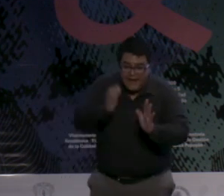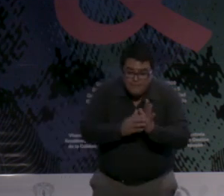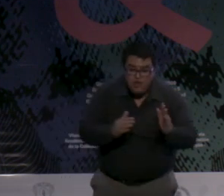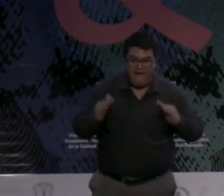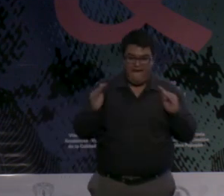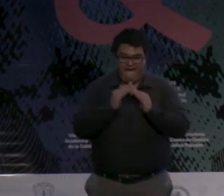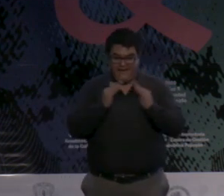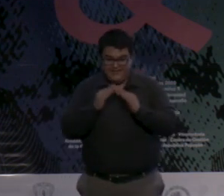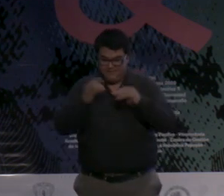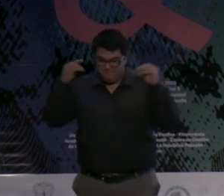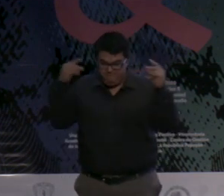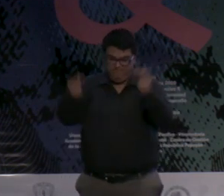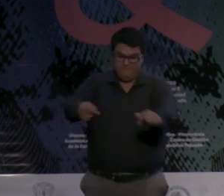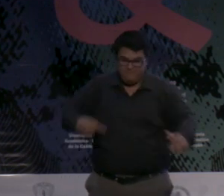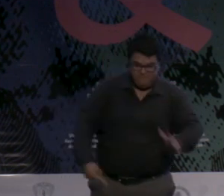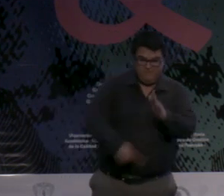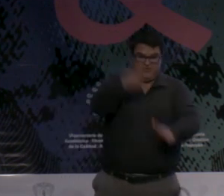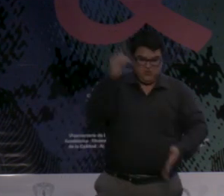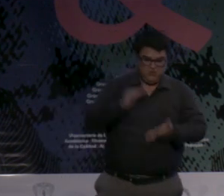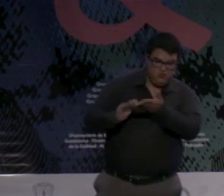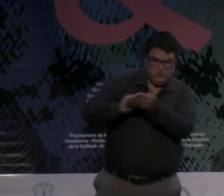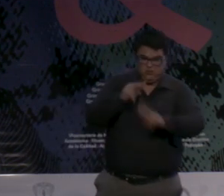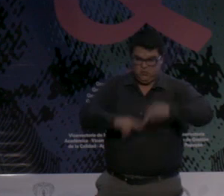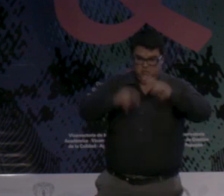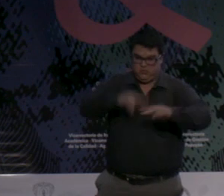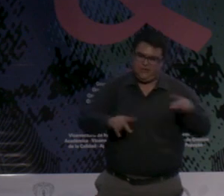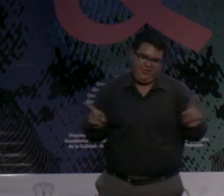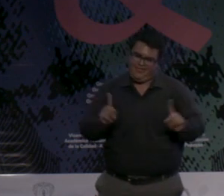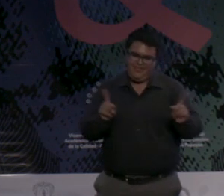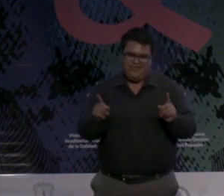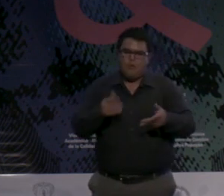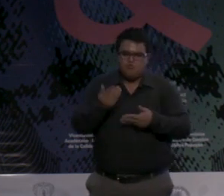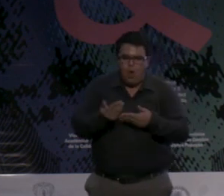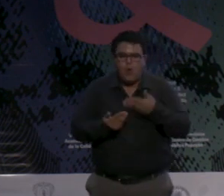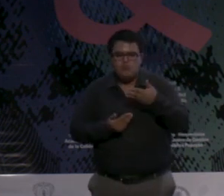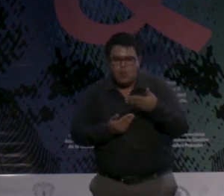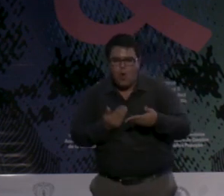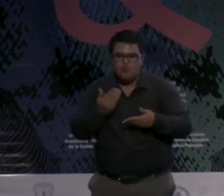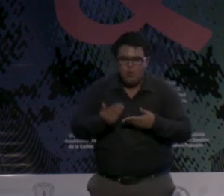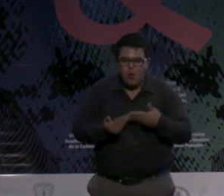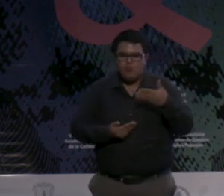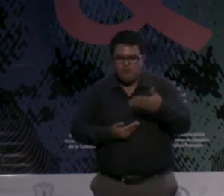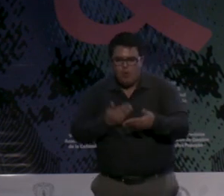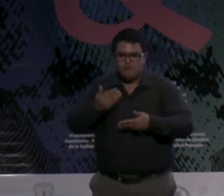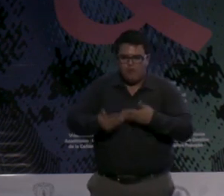espera que las cosas estén mejor. Pasas.